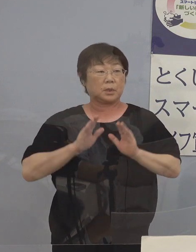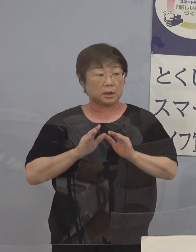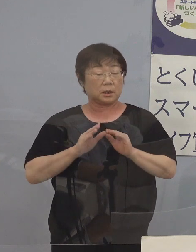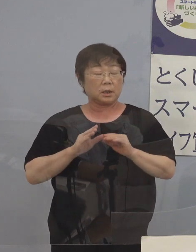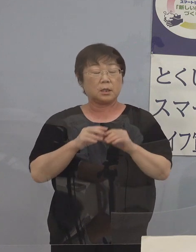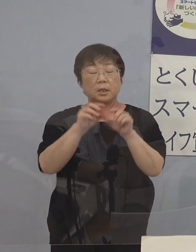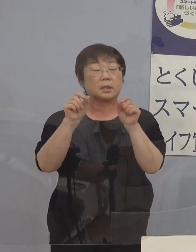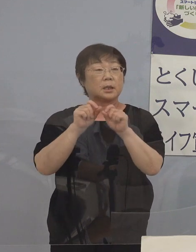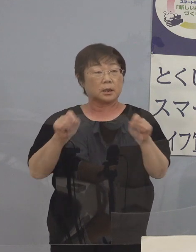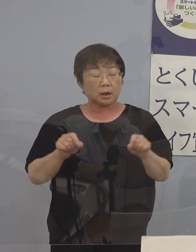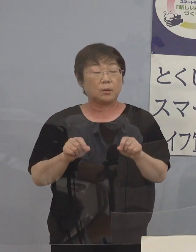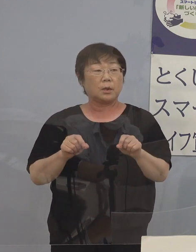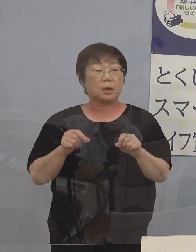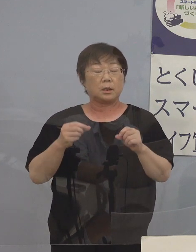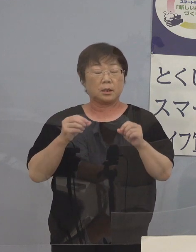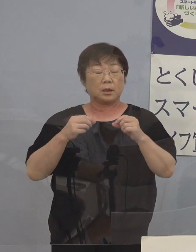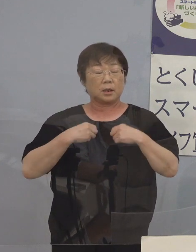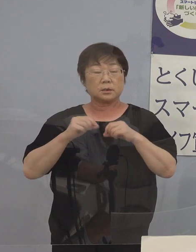結果陰性だった。